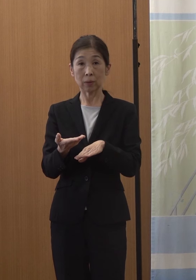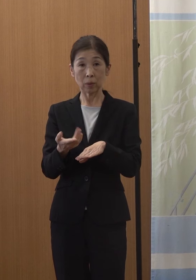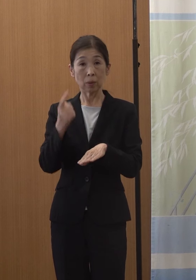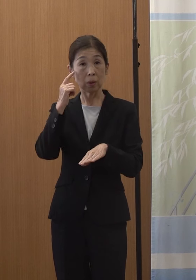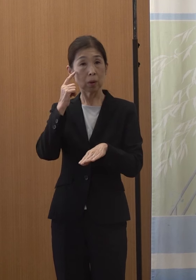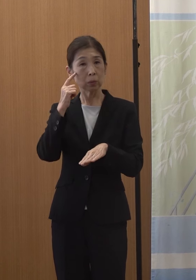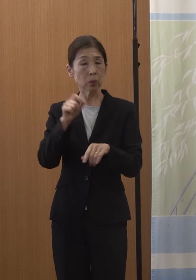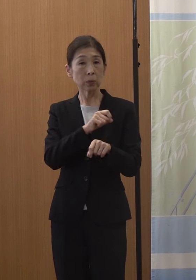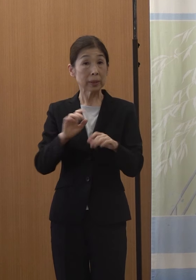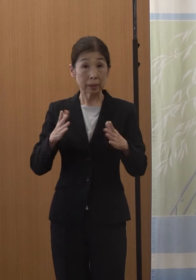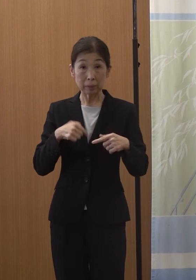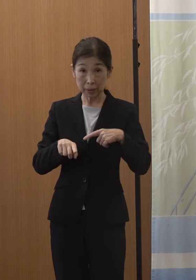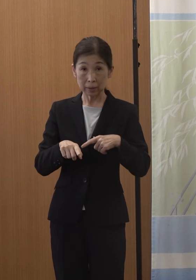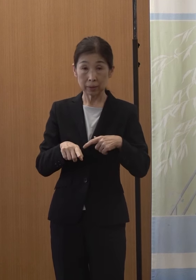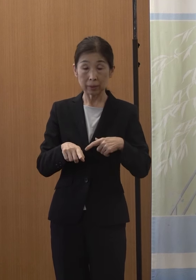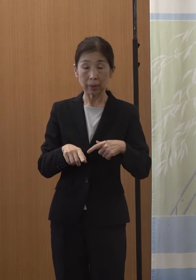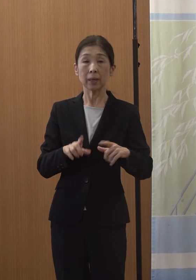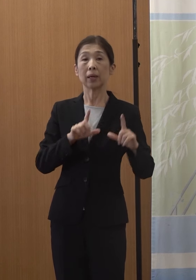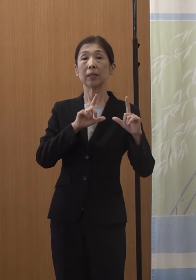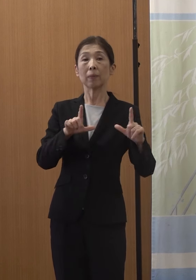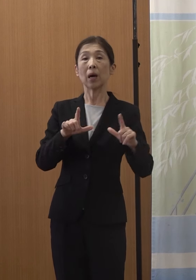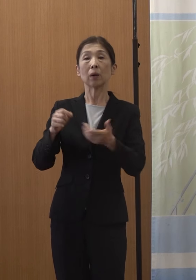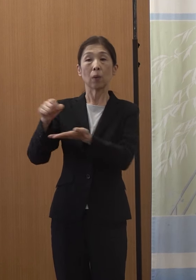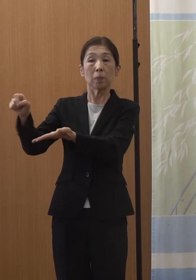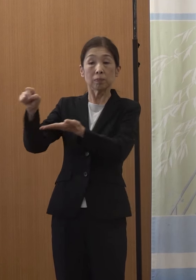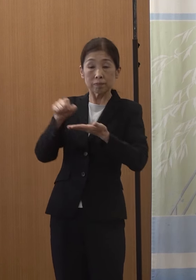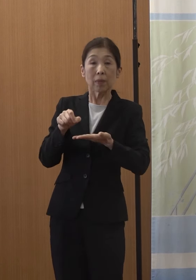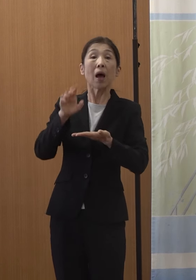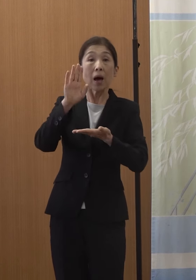ないということなんですか。 提言を踏まえての検討をしたいと思います。